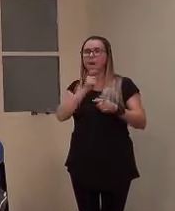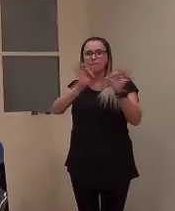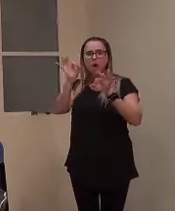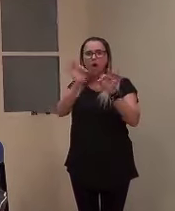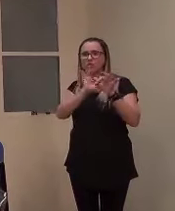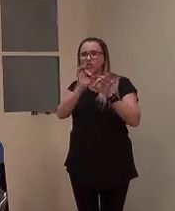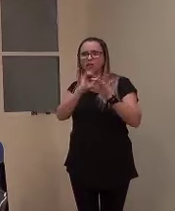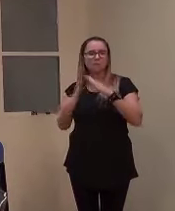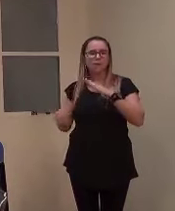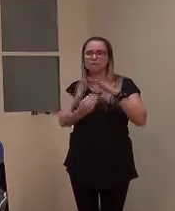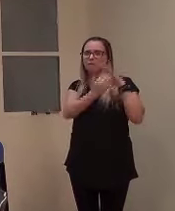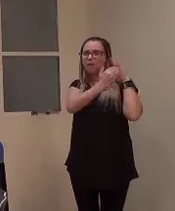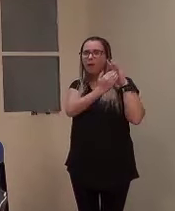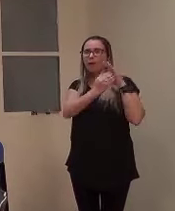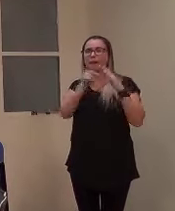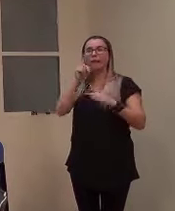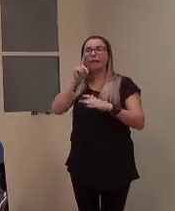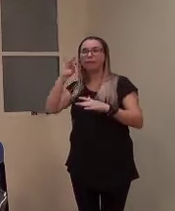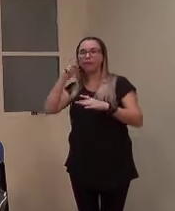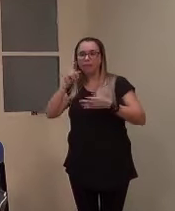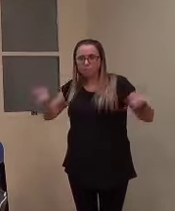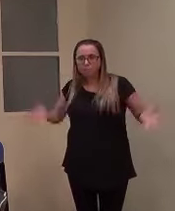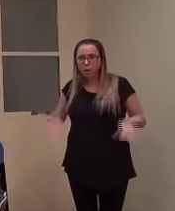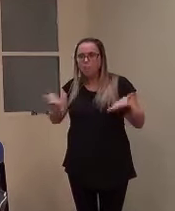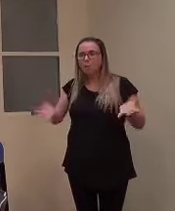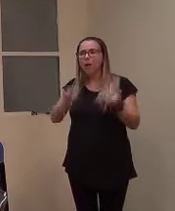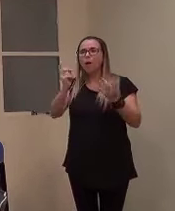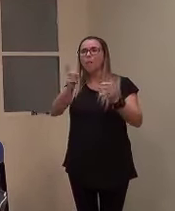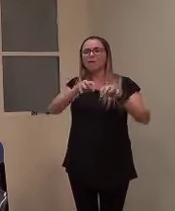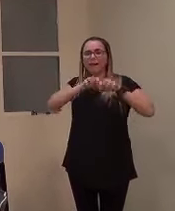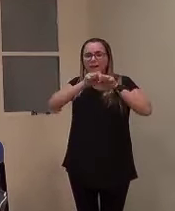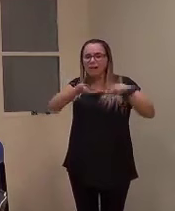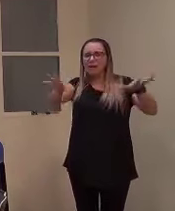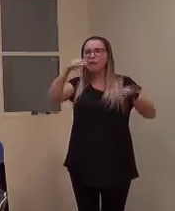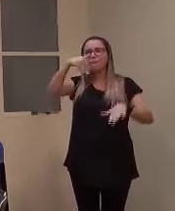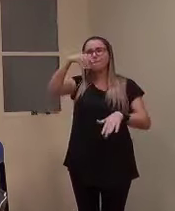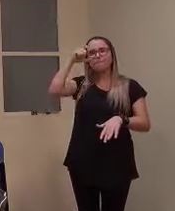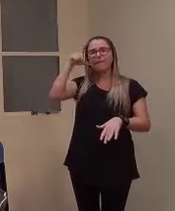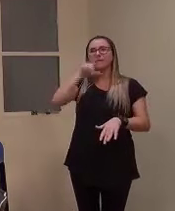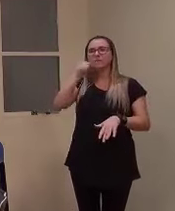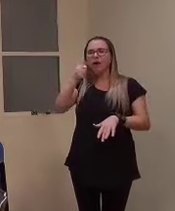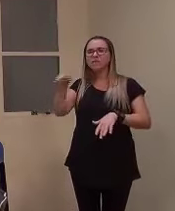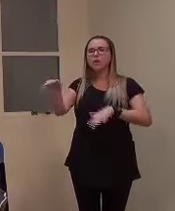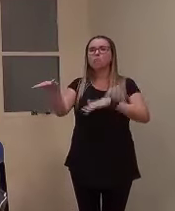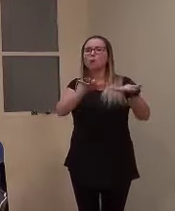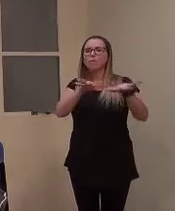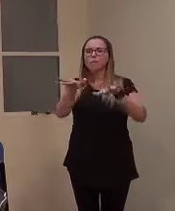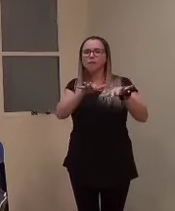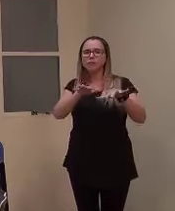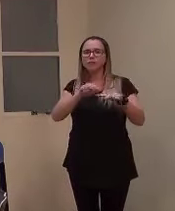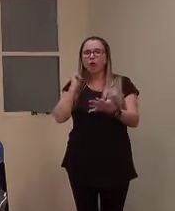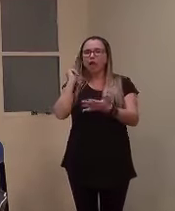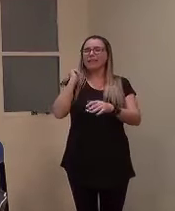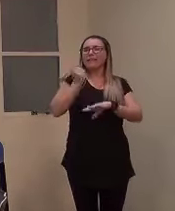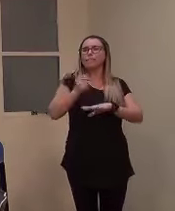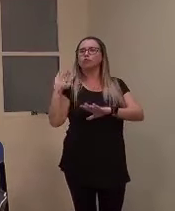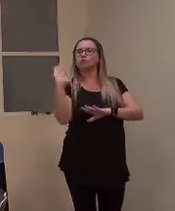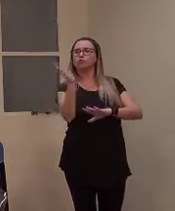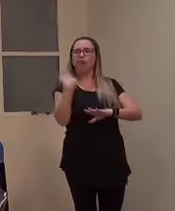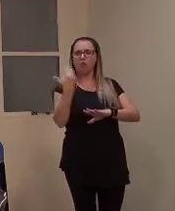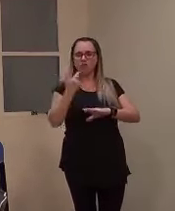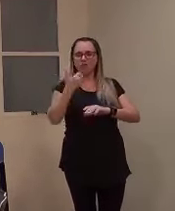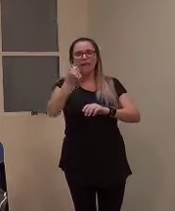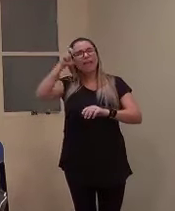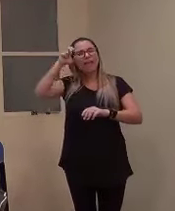el promueve vives en la red meta movimiento estamos todos en acción que es una red de